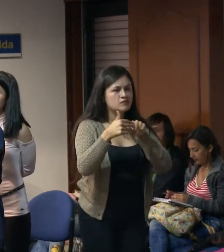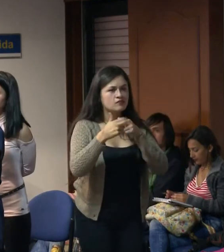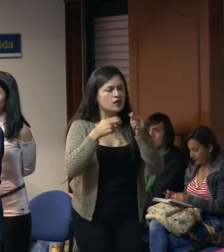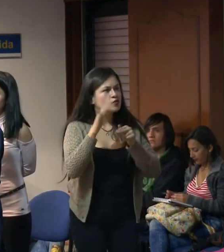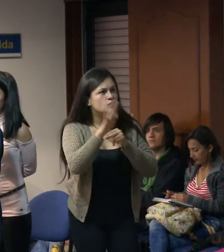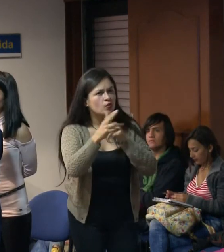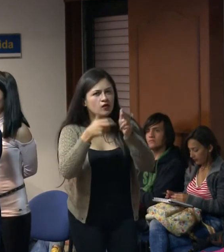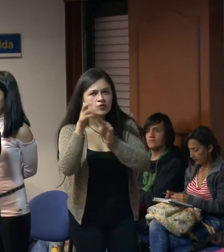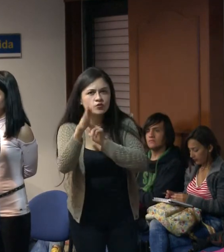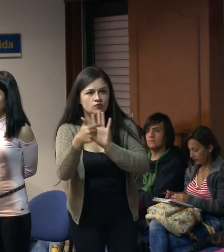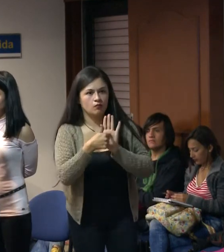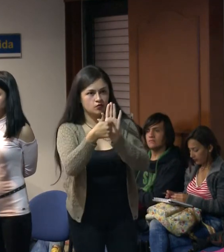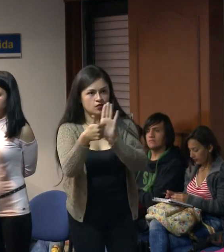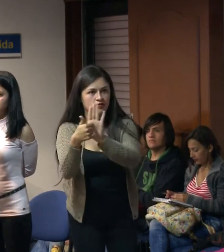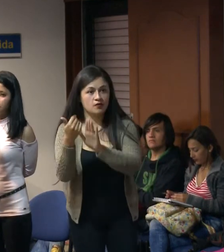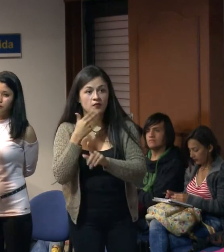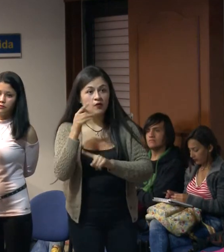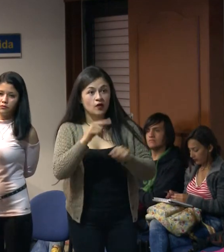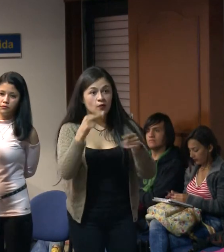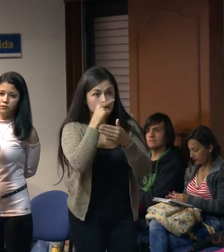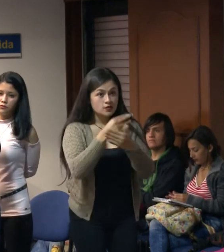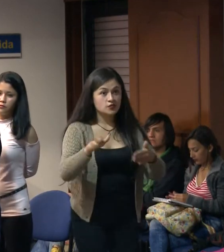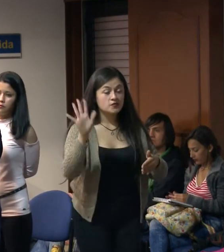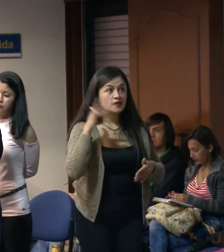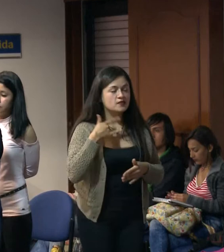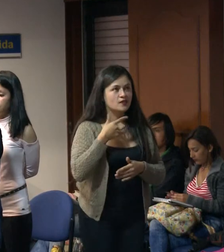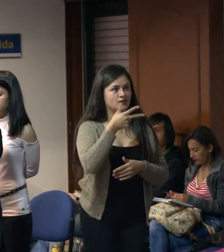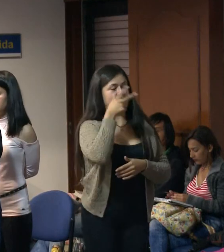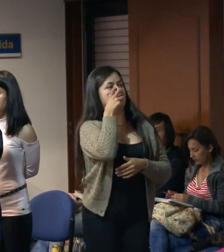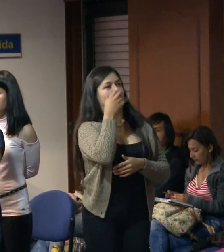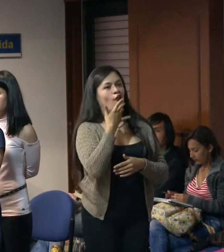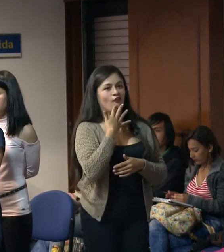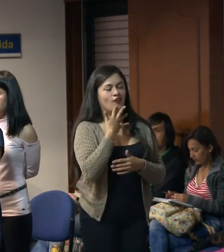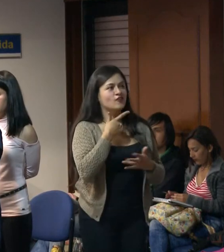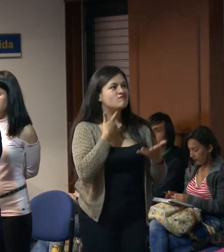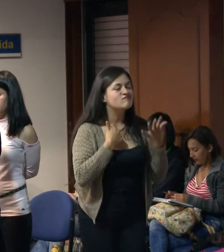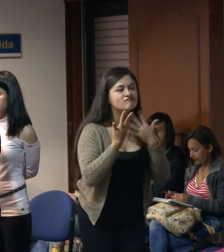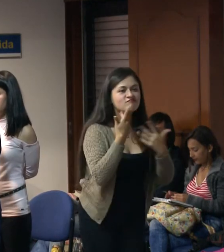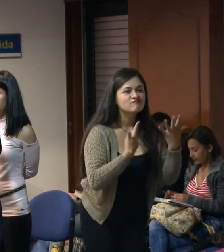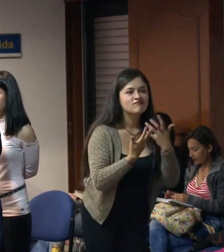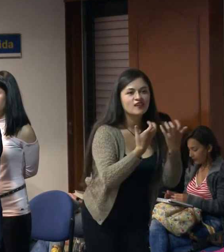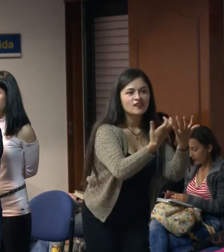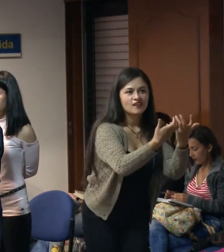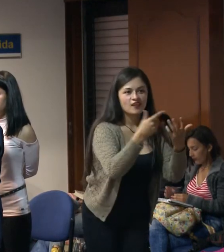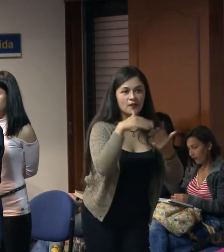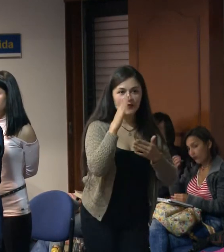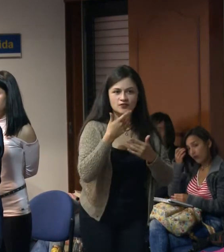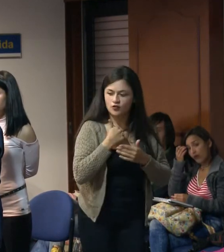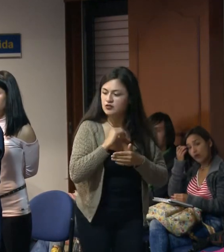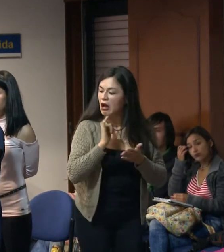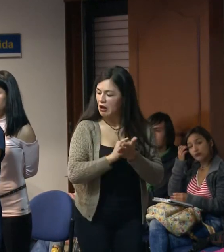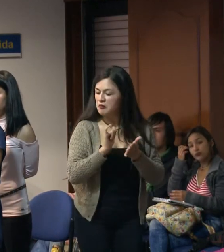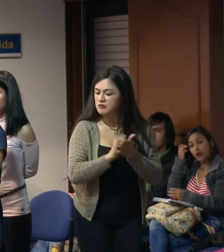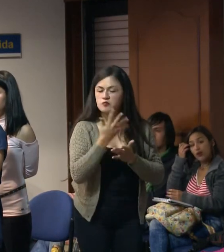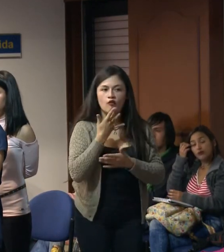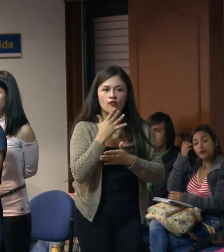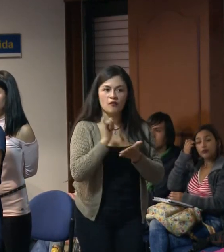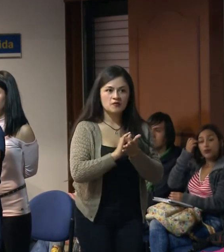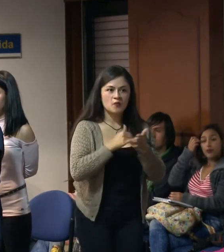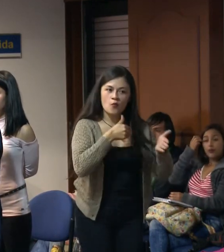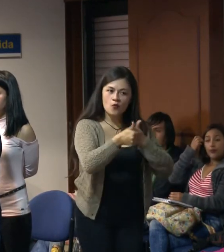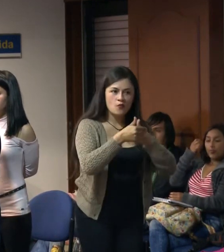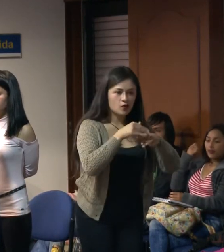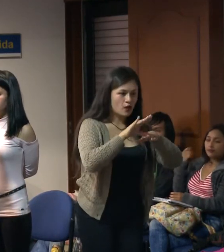material. Por ejemplo, a algunos les llamaba mucho el color y se iban todos los materiales iban a ser como de ese mismo color sin importar la